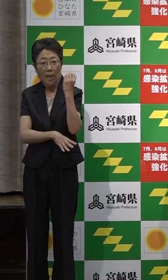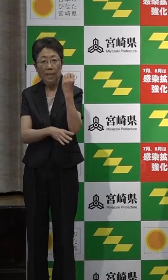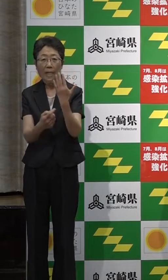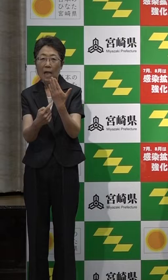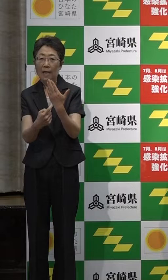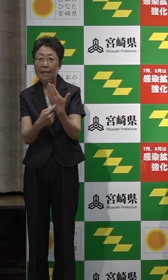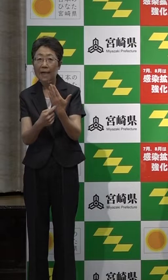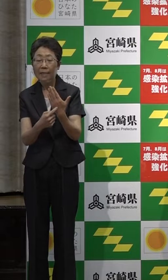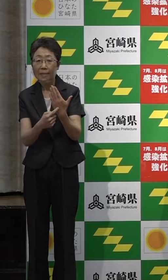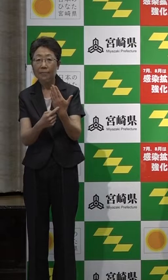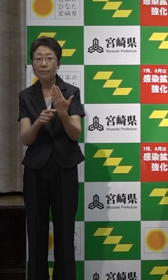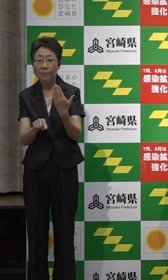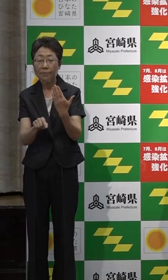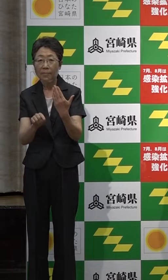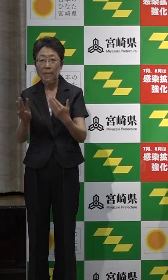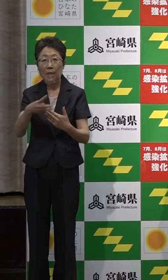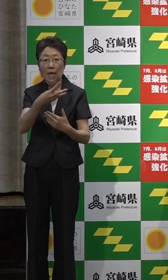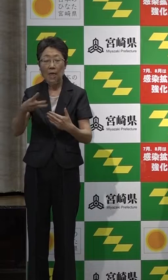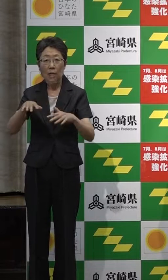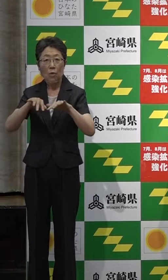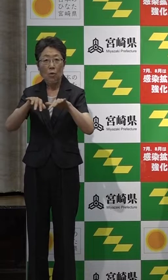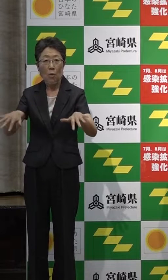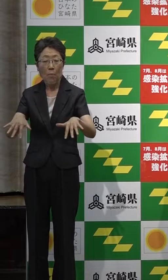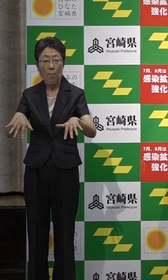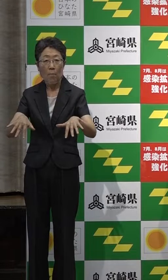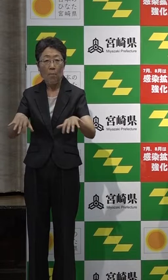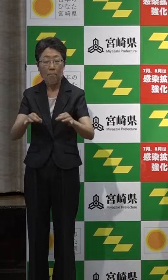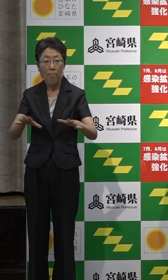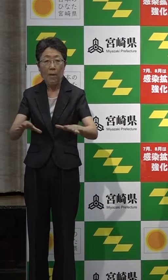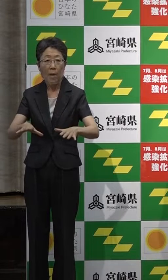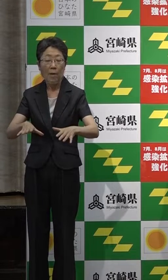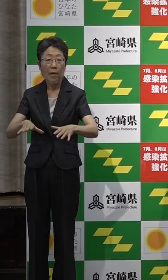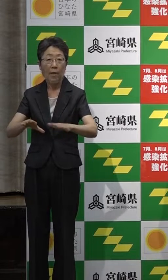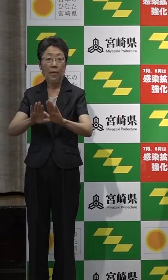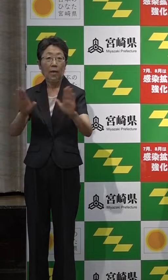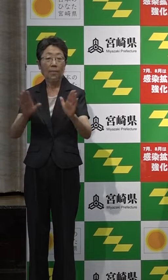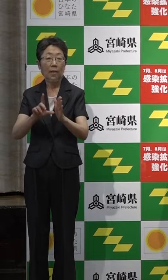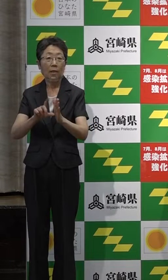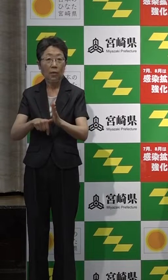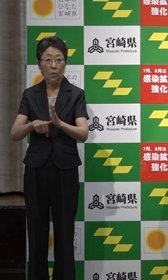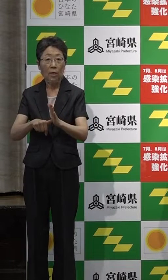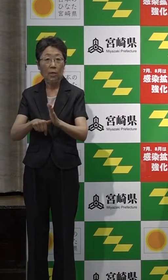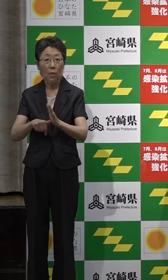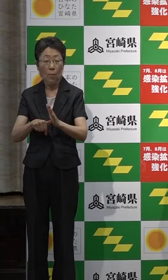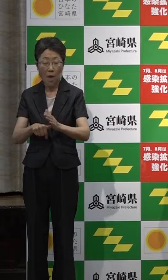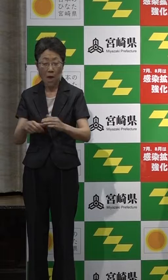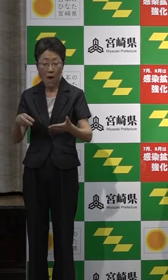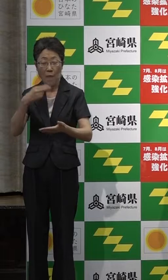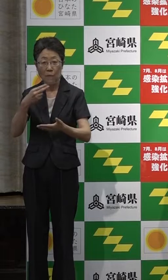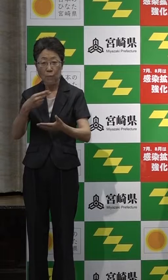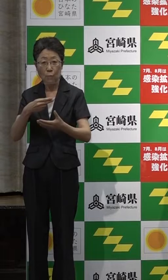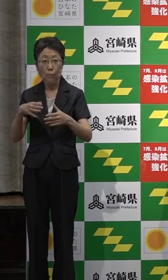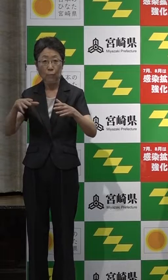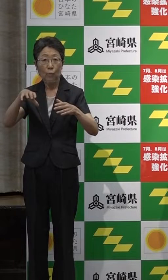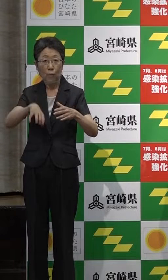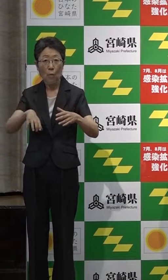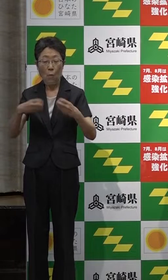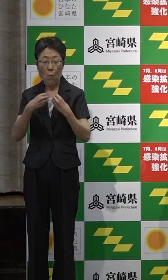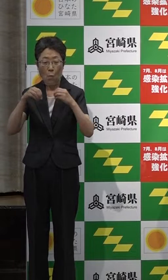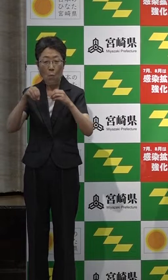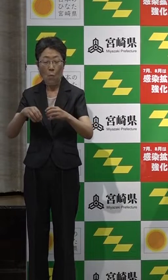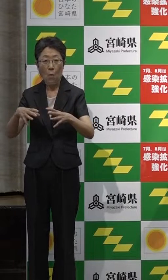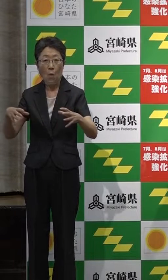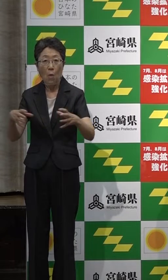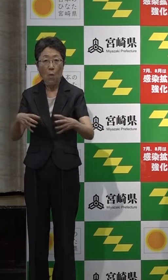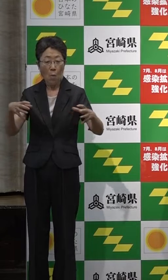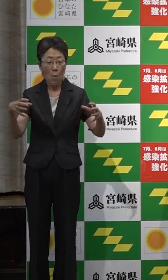、第4波の立ち上がりの時は飲食店等における複数のクラスターで宮崎市を中心として